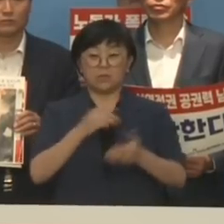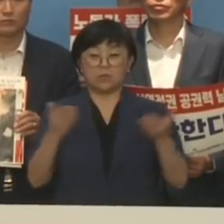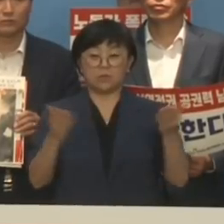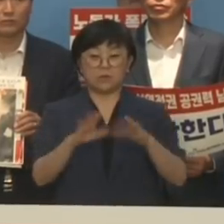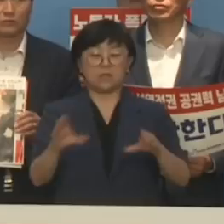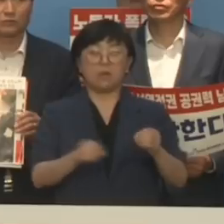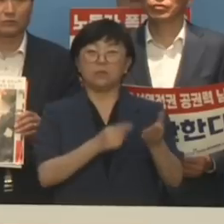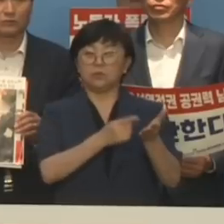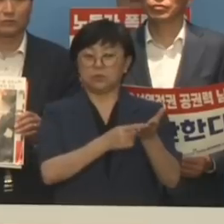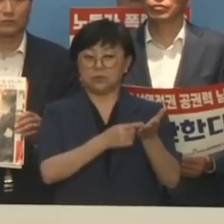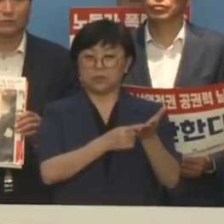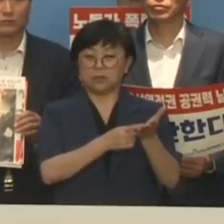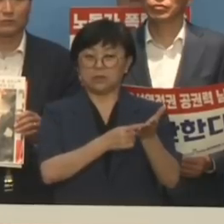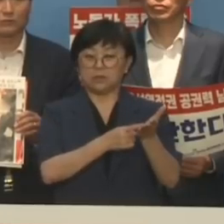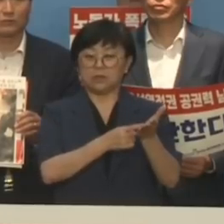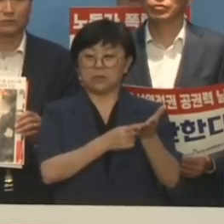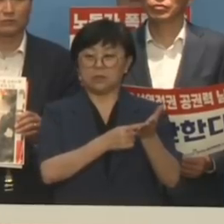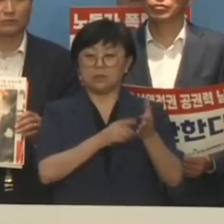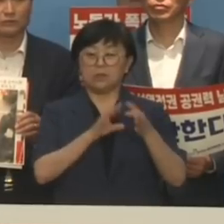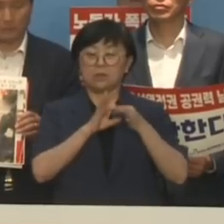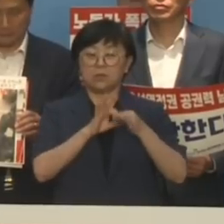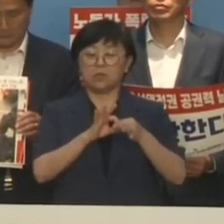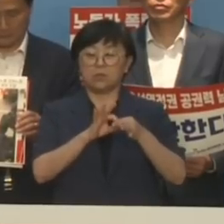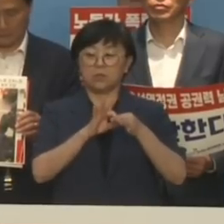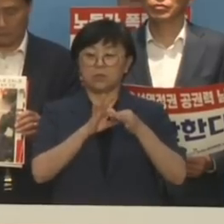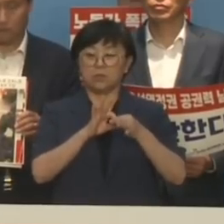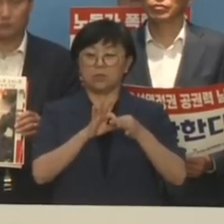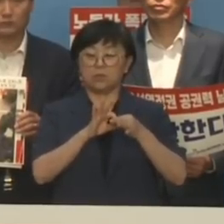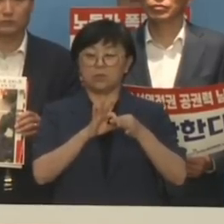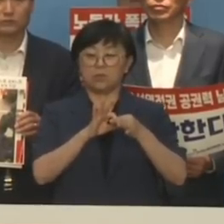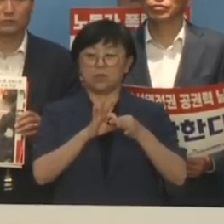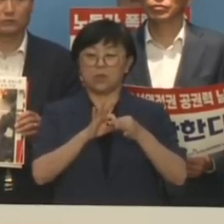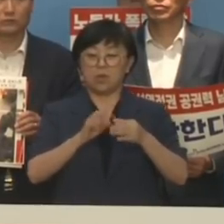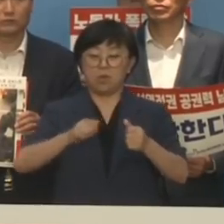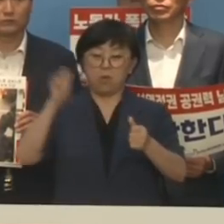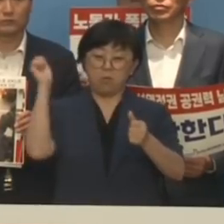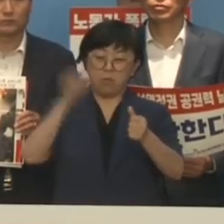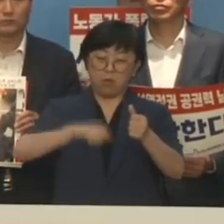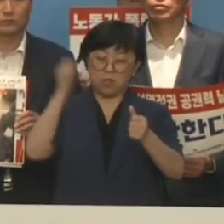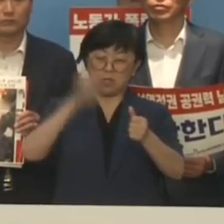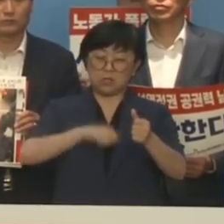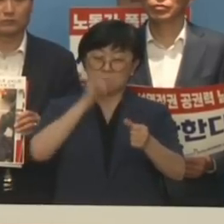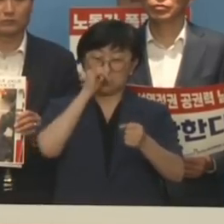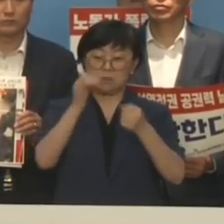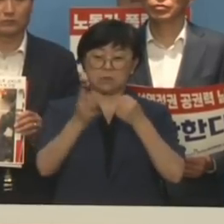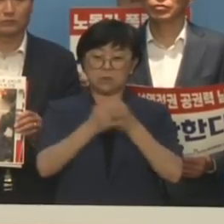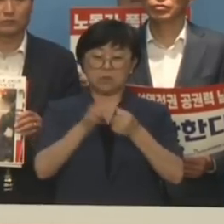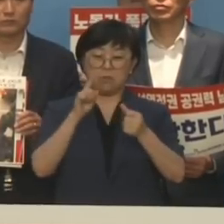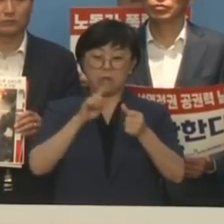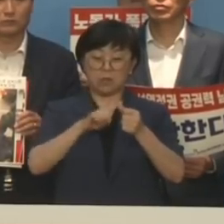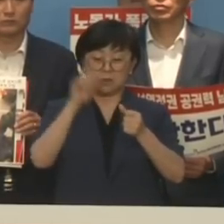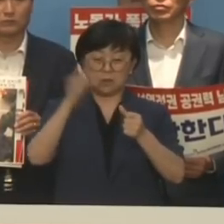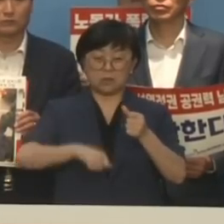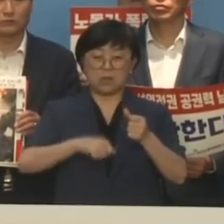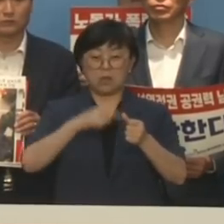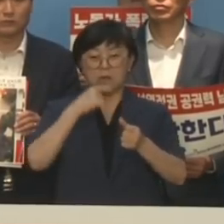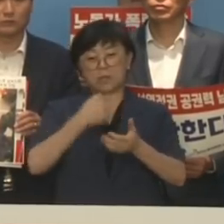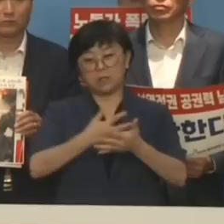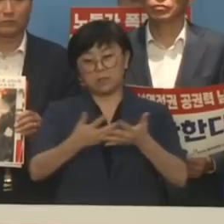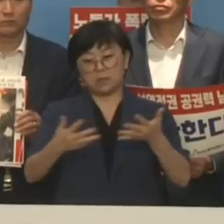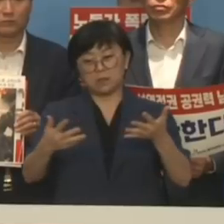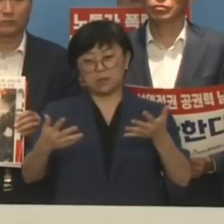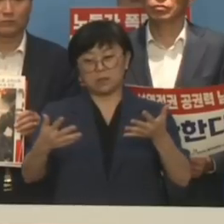금속노련 사무총장 관련해서 곤봉을 휘둘러 대면서 머리를 쳐서 머리에서